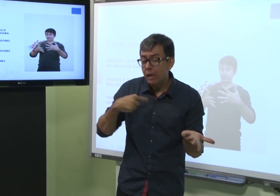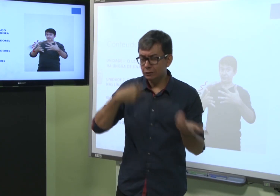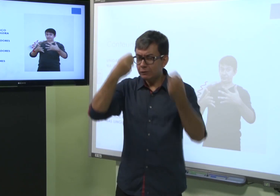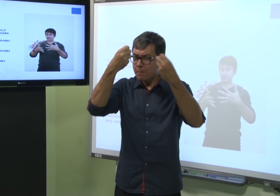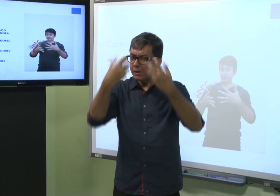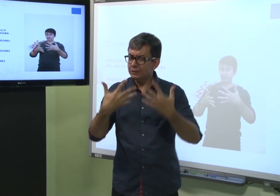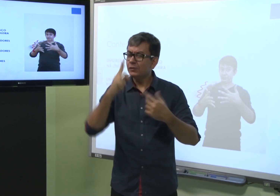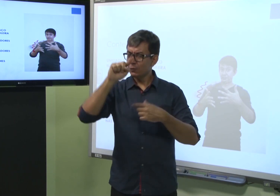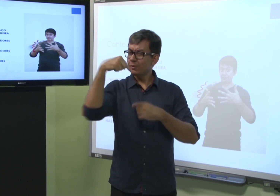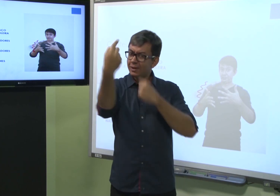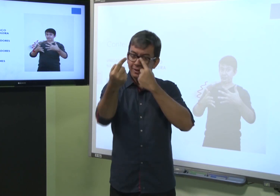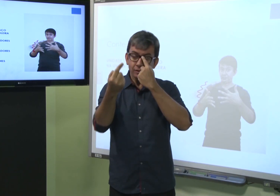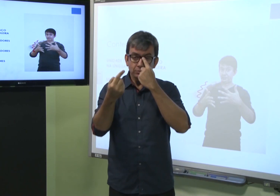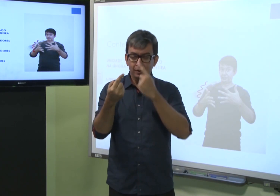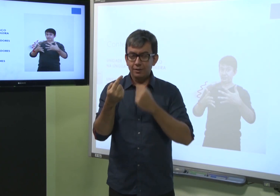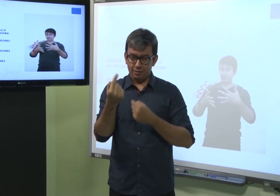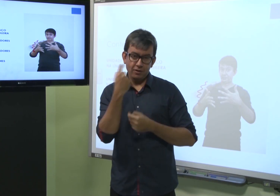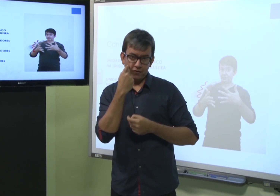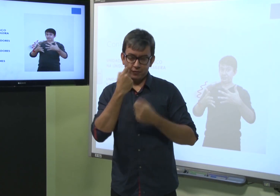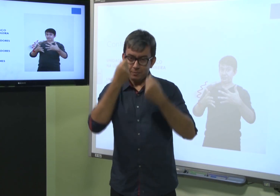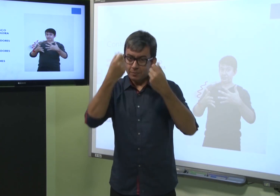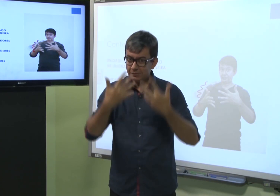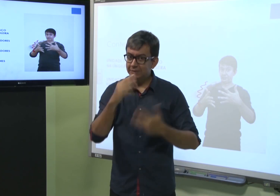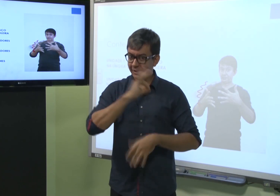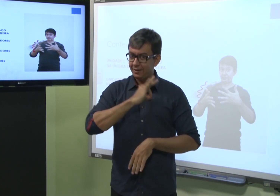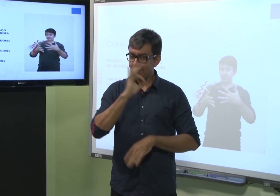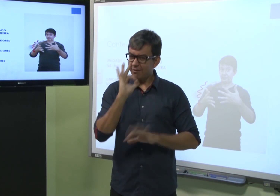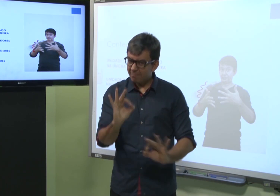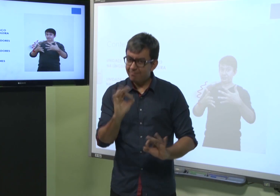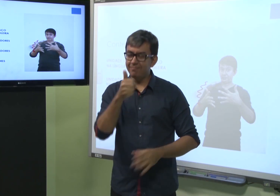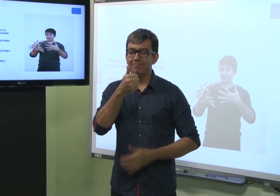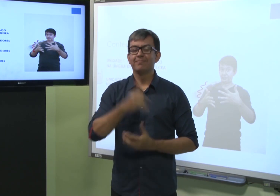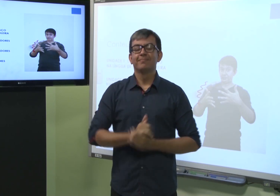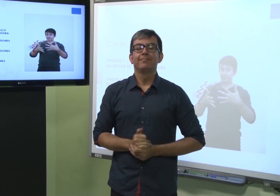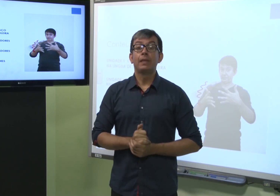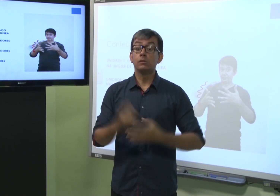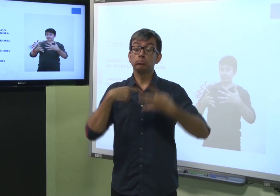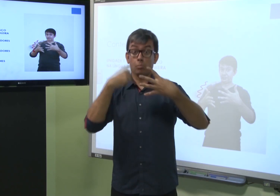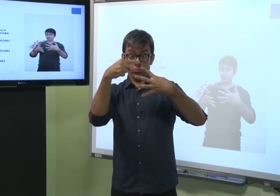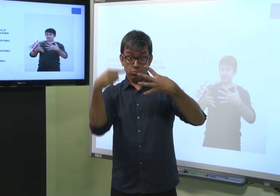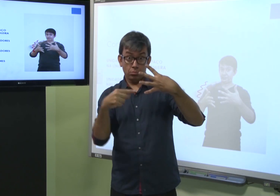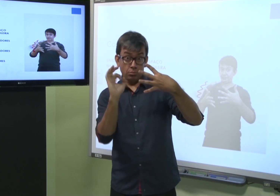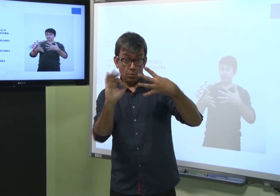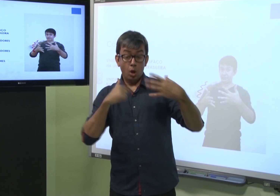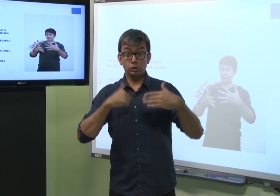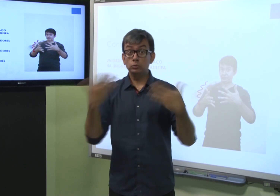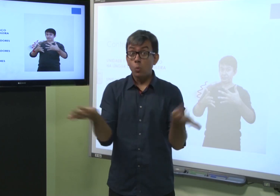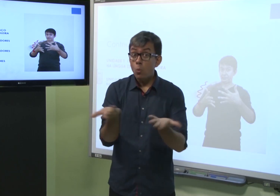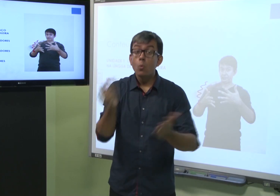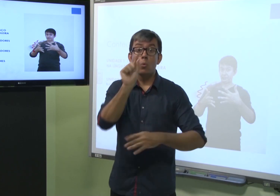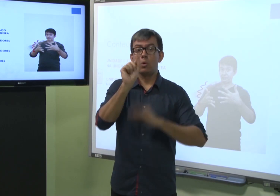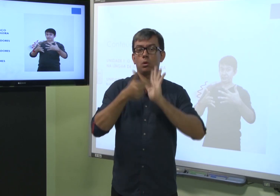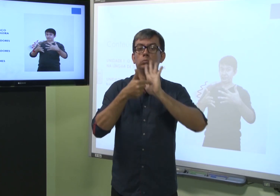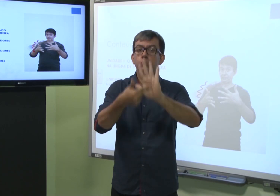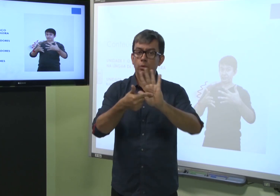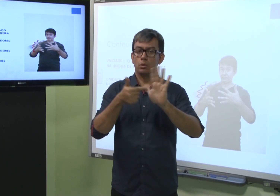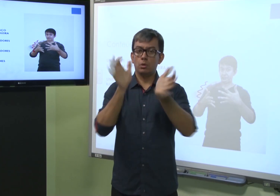iguais? Então depois eu vou explicar certinho para vocês sobre isso. E hoje, na